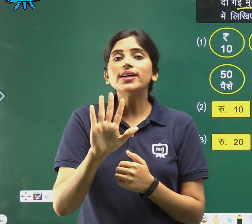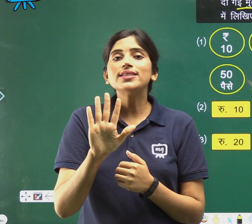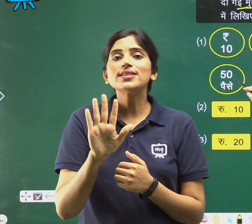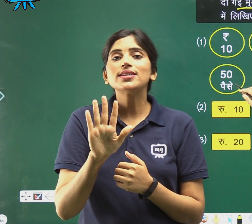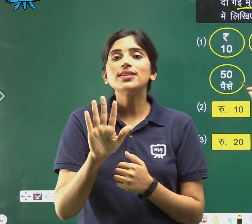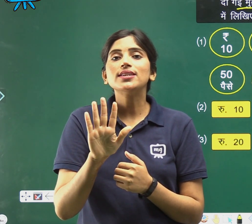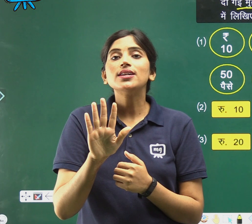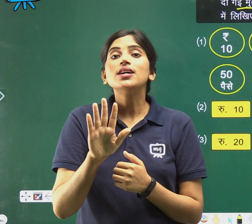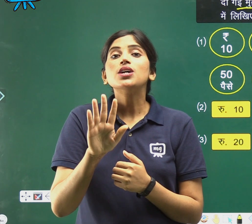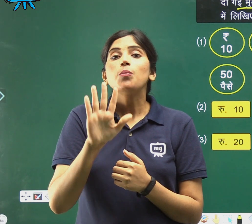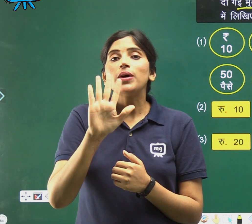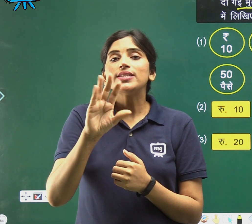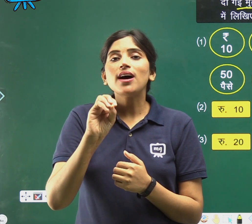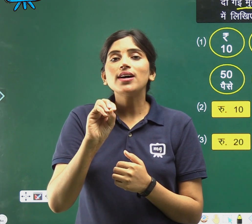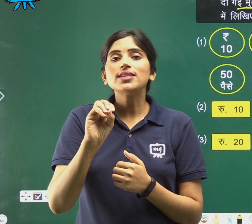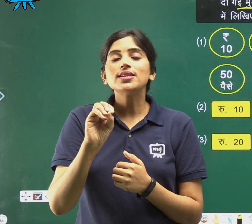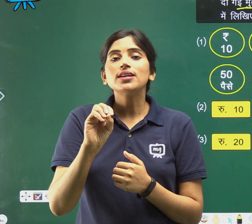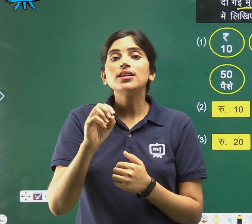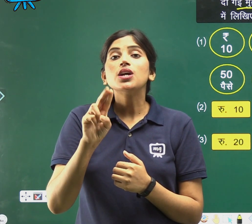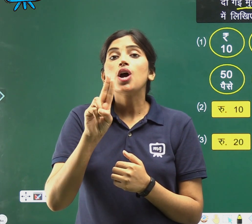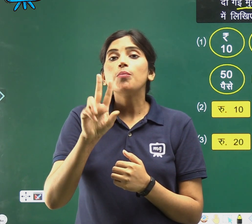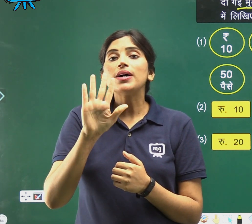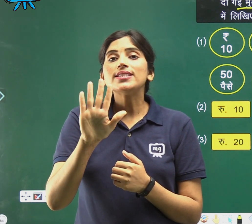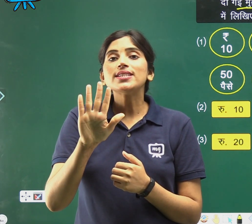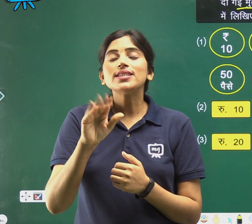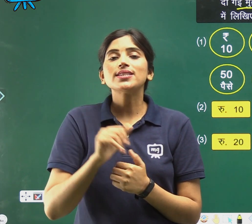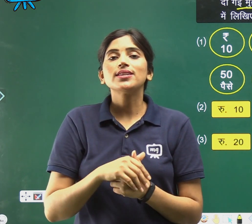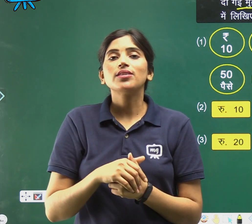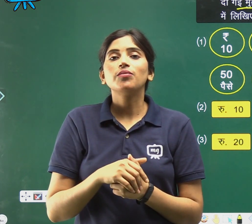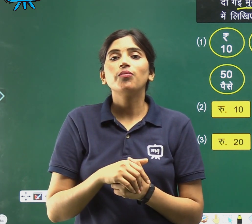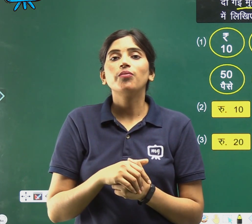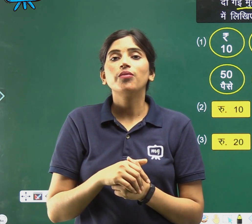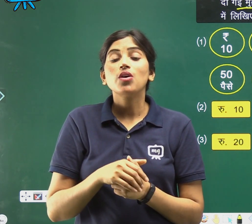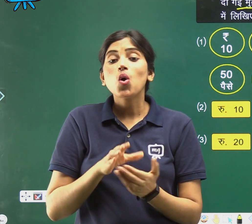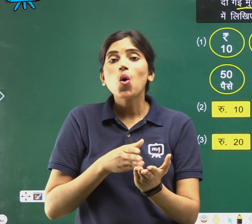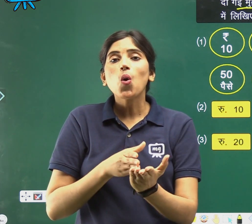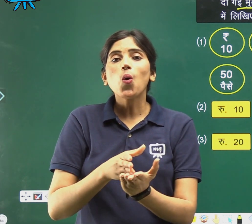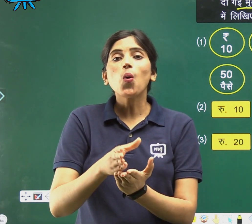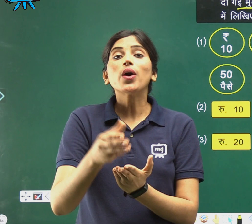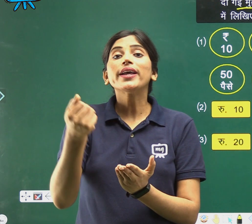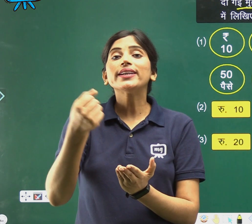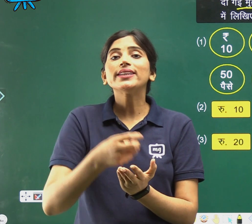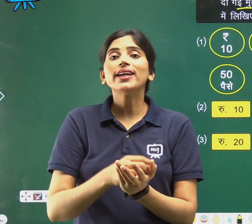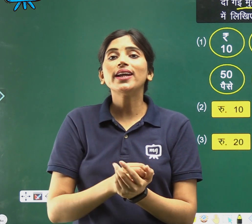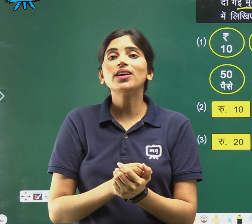5, 50, 25। हो गए कितने?